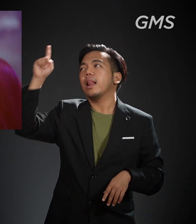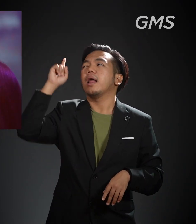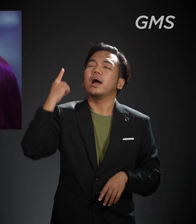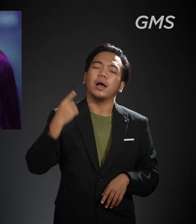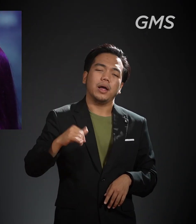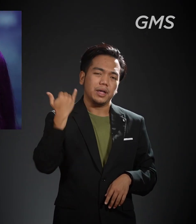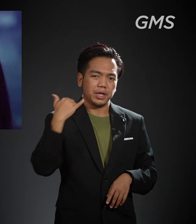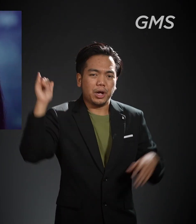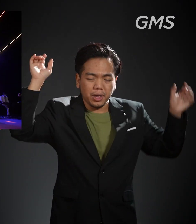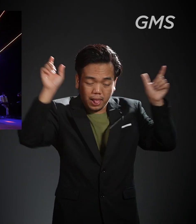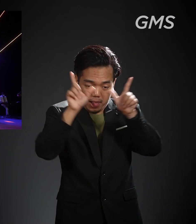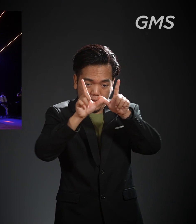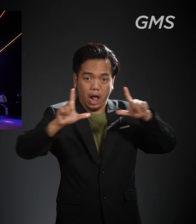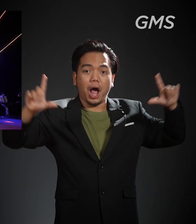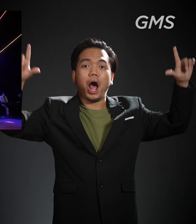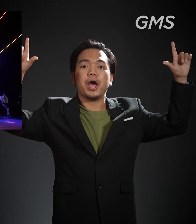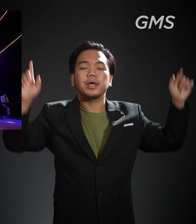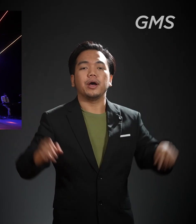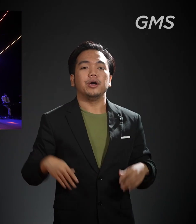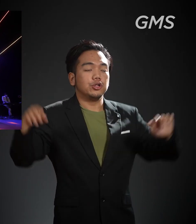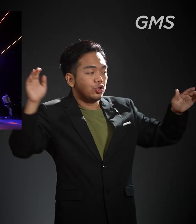yang layak